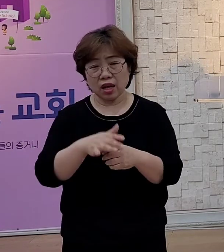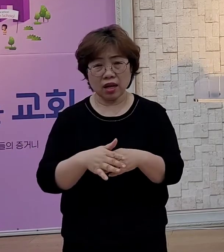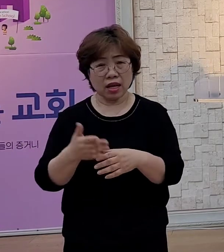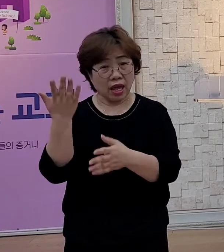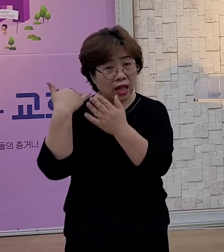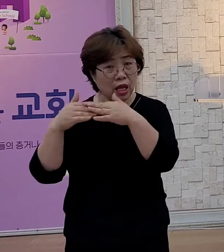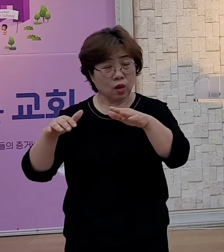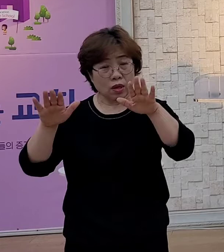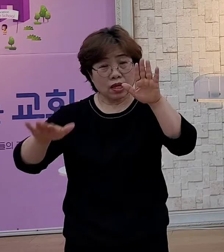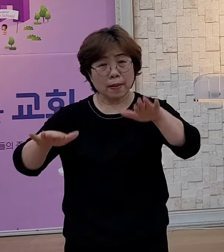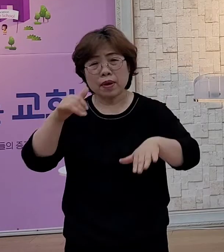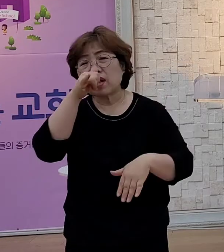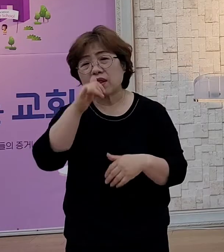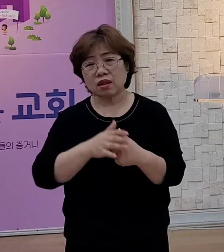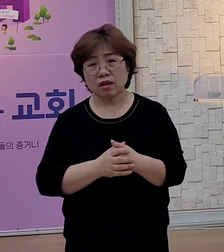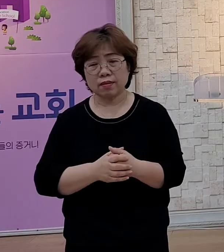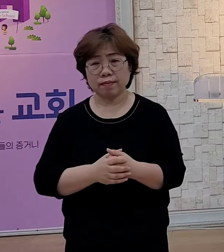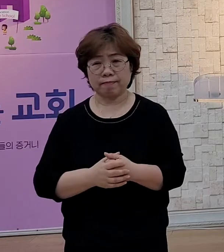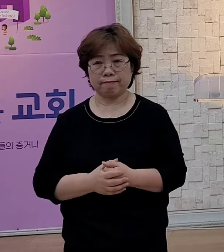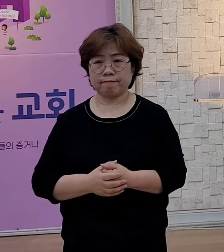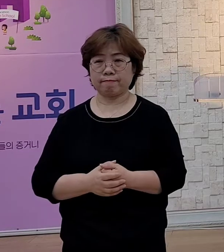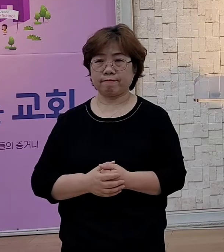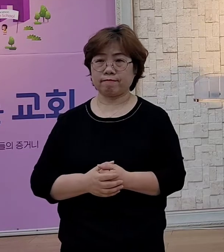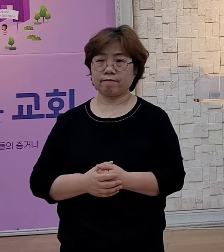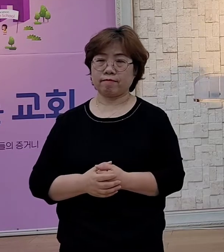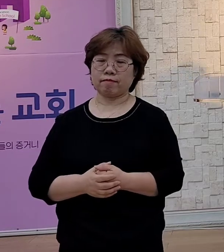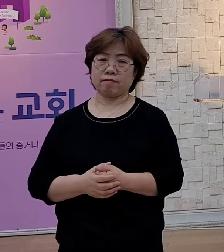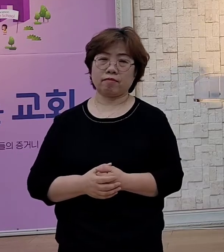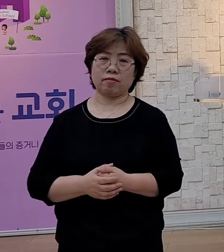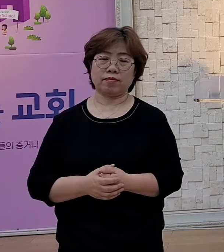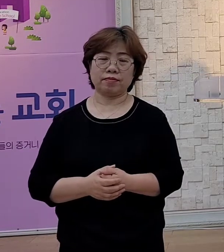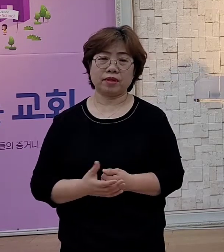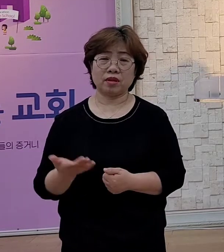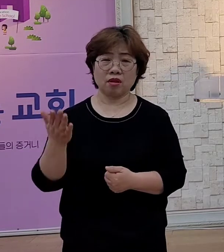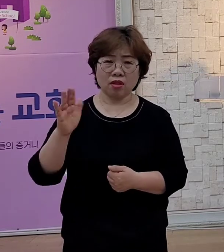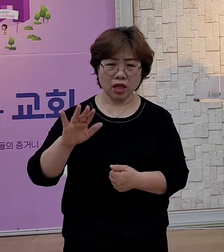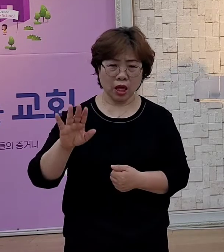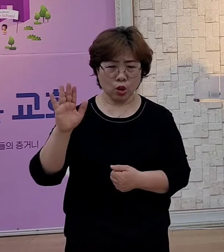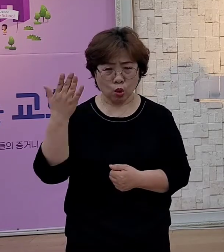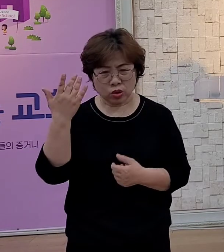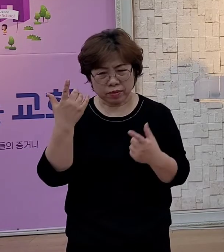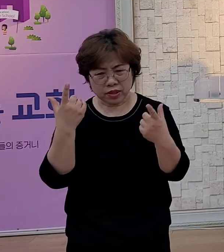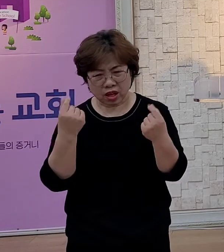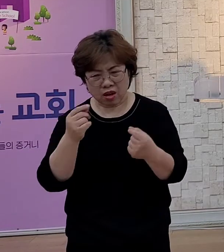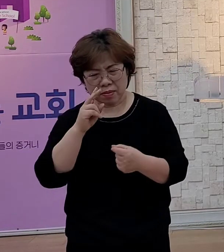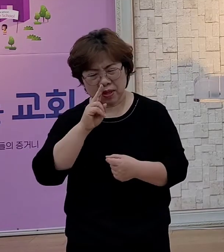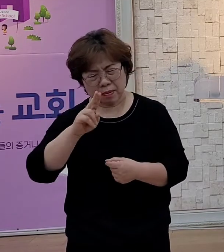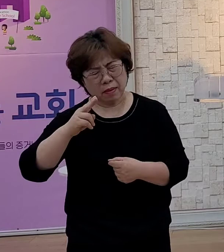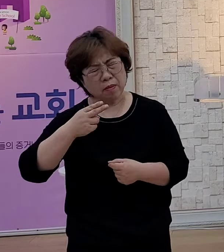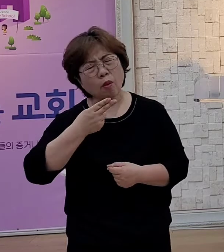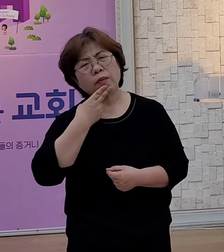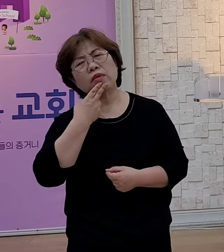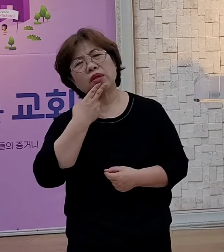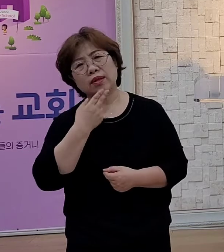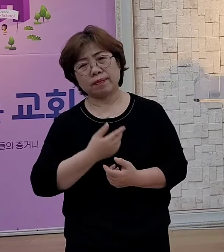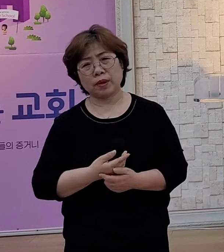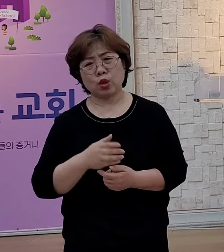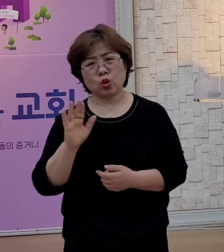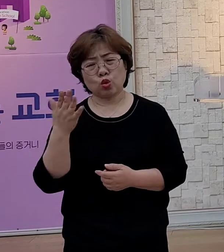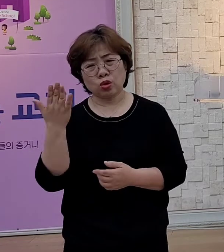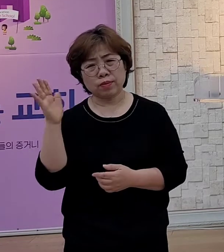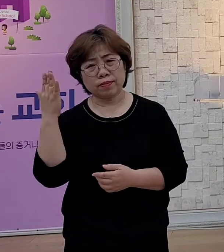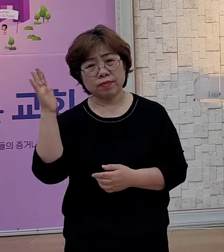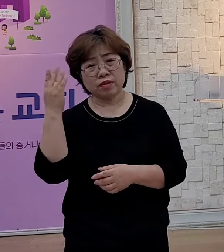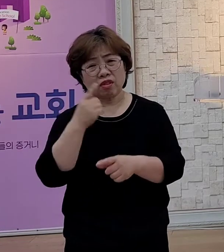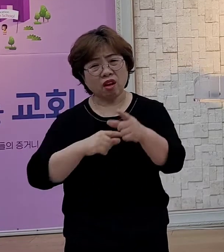수는 없었습니다. 있지만 근데 요즘처럼 심각하지는 않았습니다. 여러분 요즘